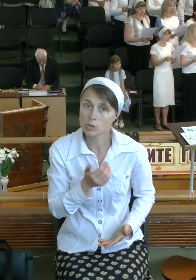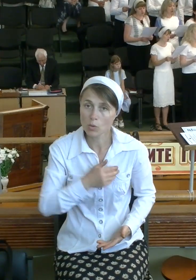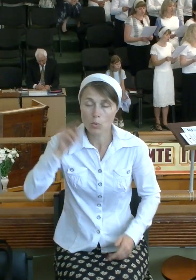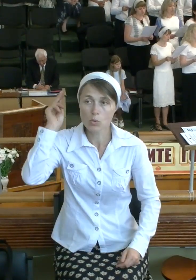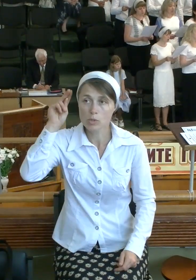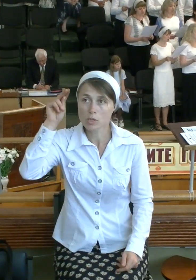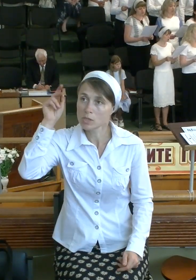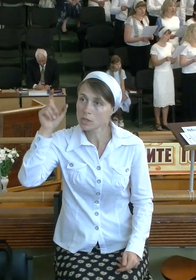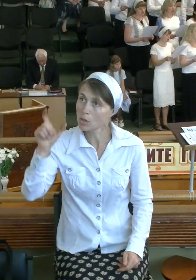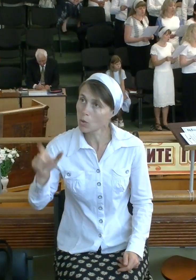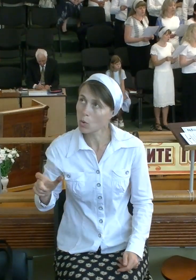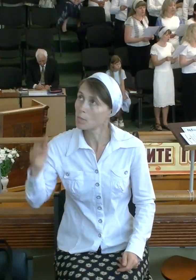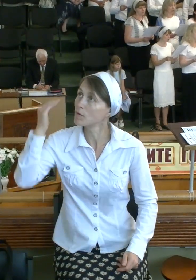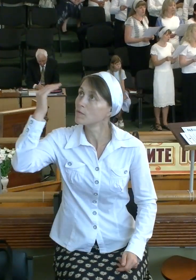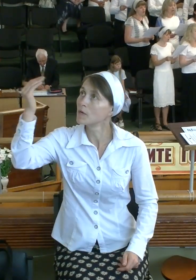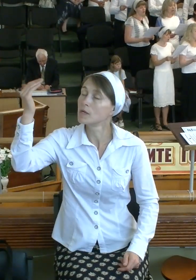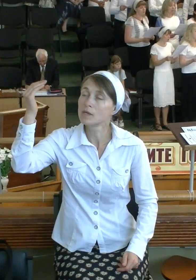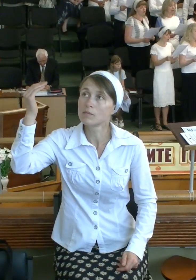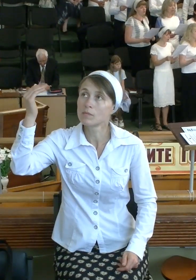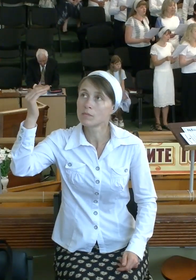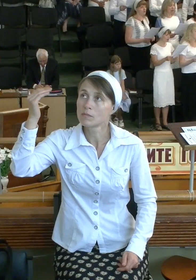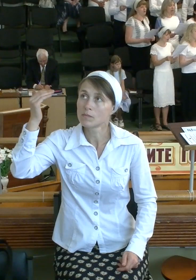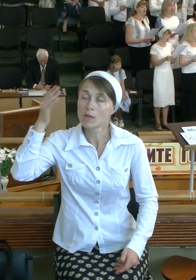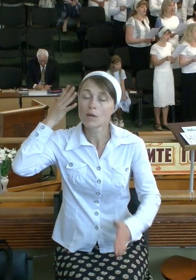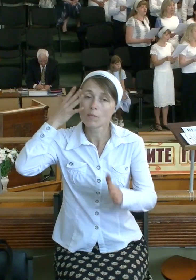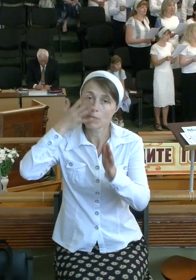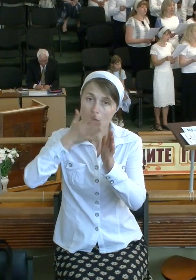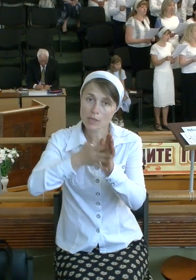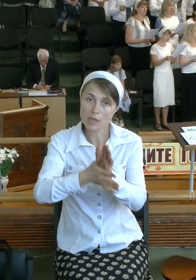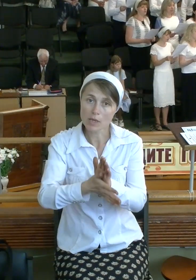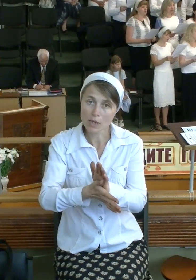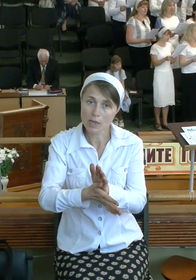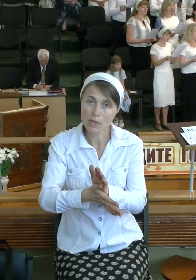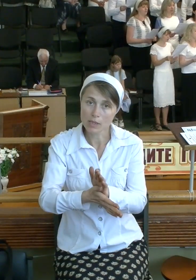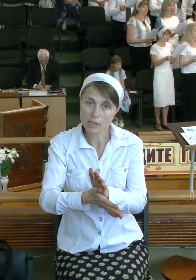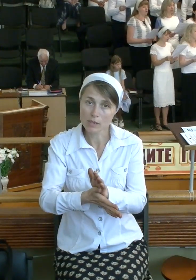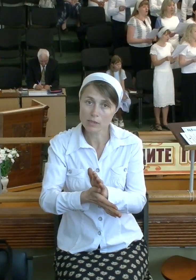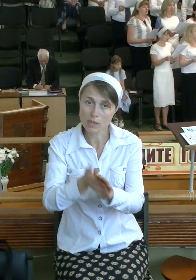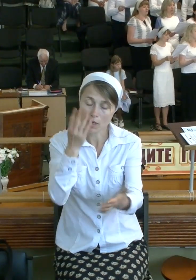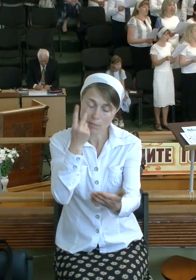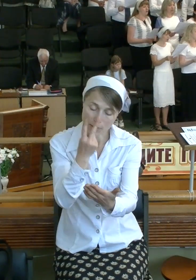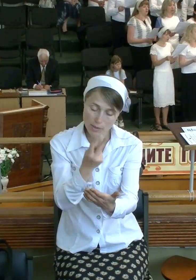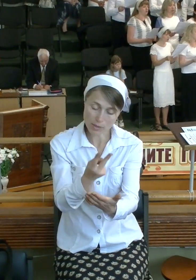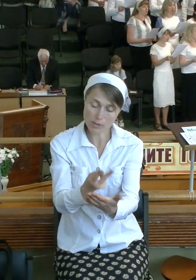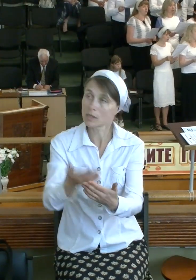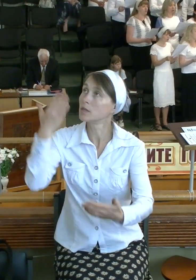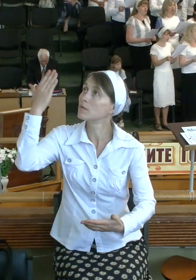Thank you.